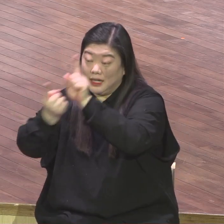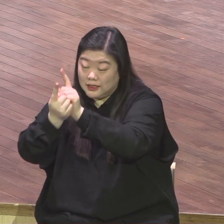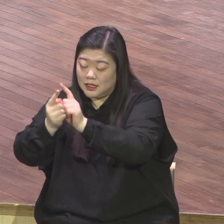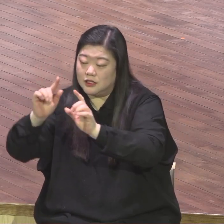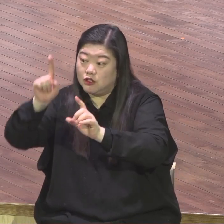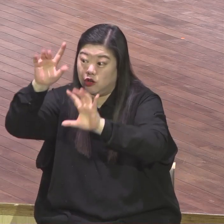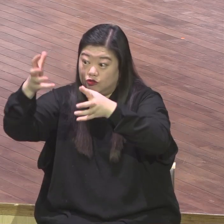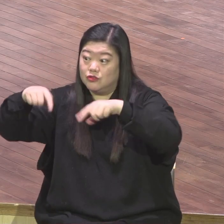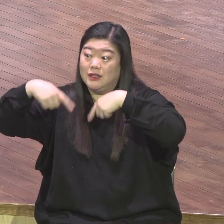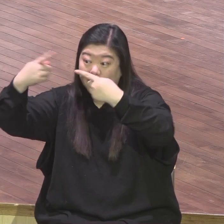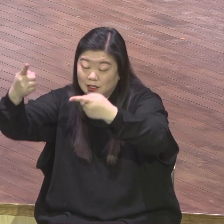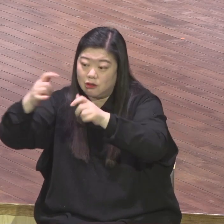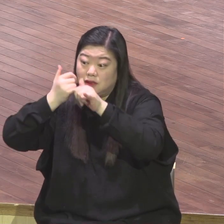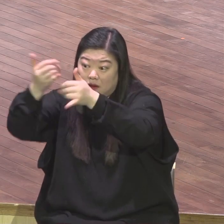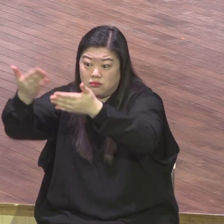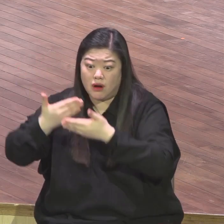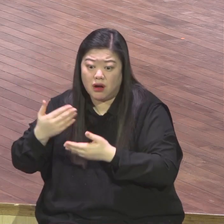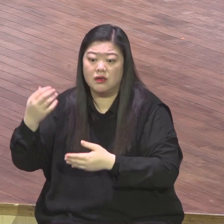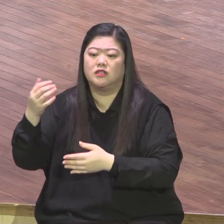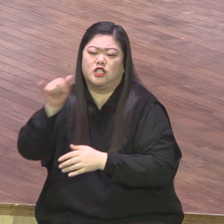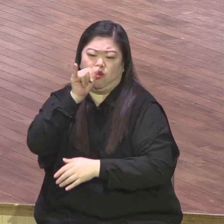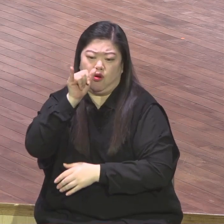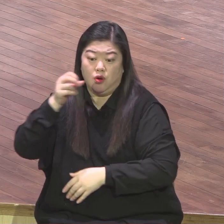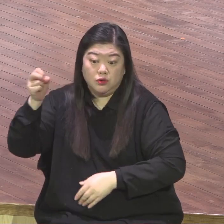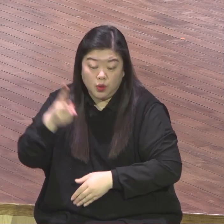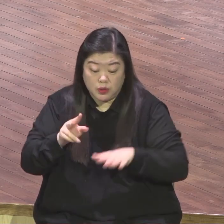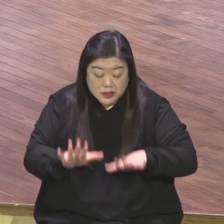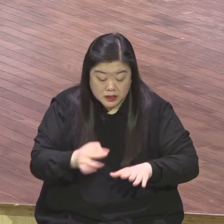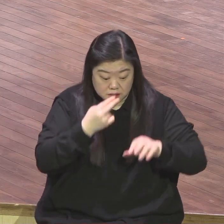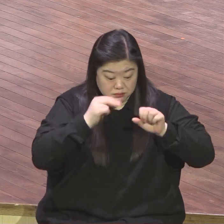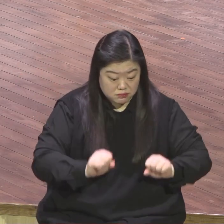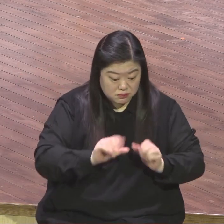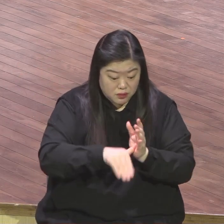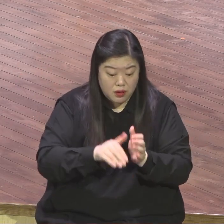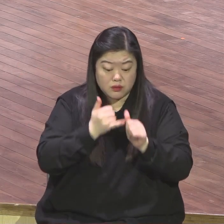이 땅에서 하나님께서 증거를 주신단 말이에요.